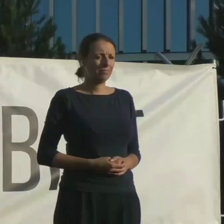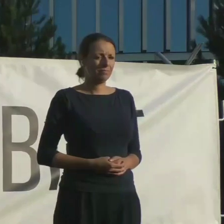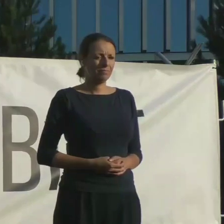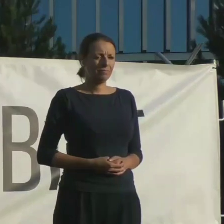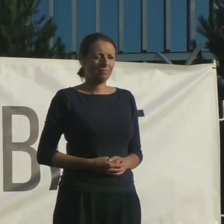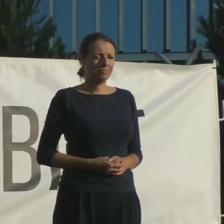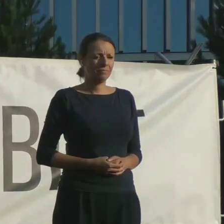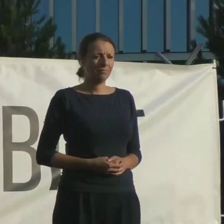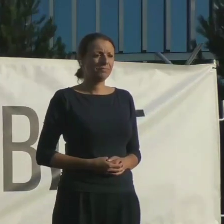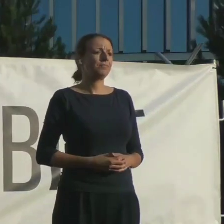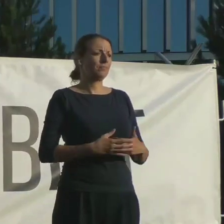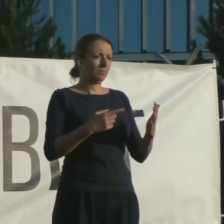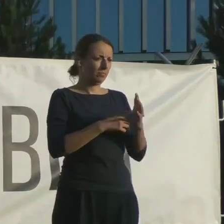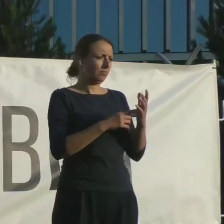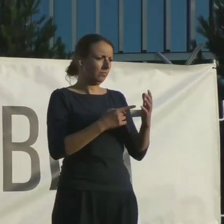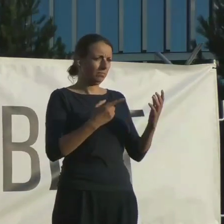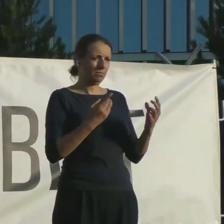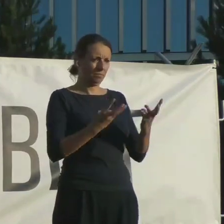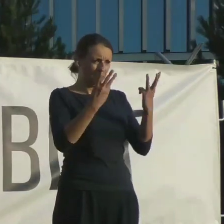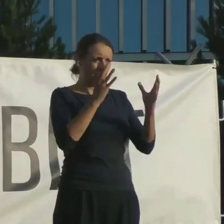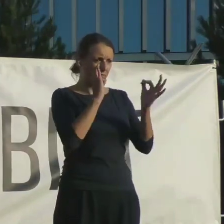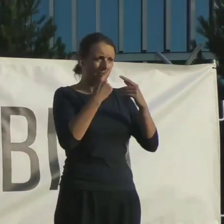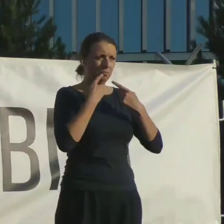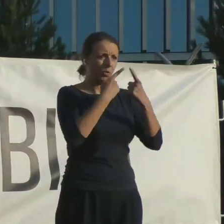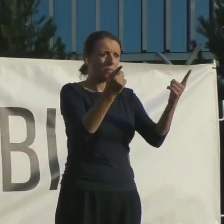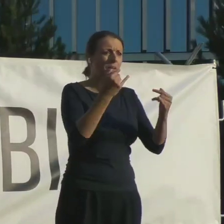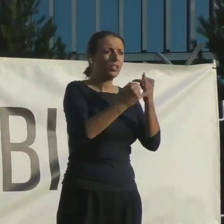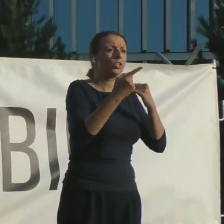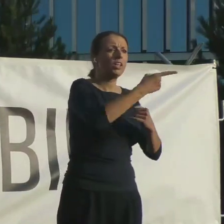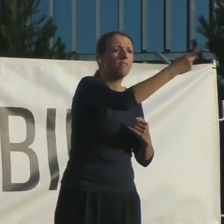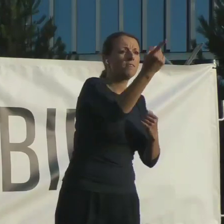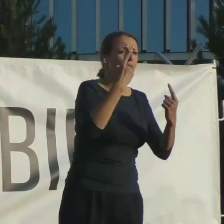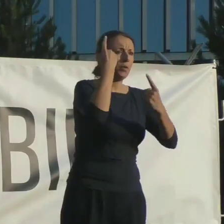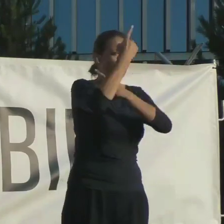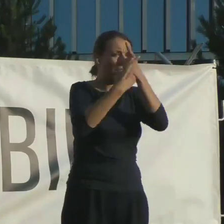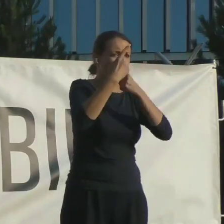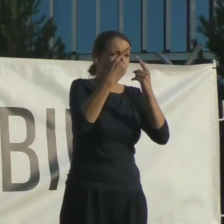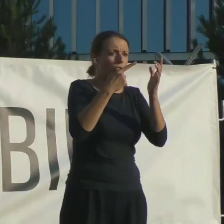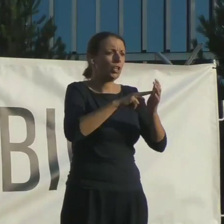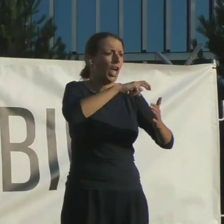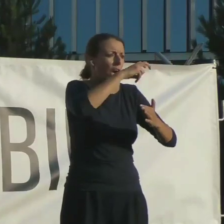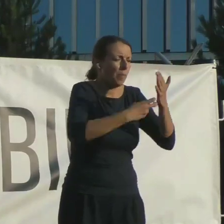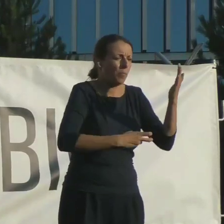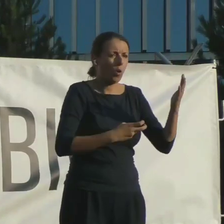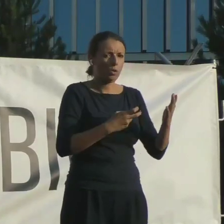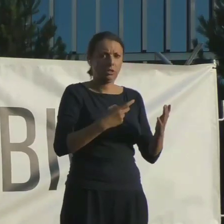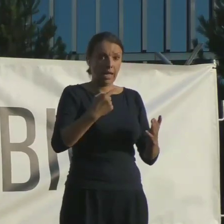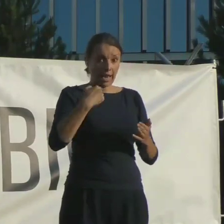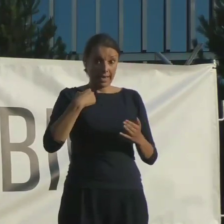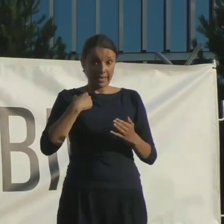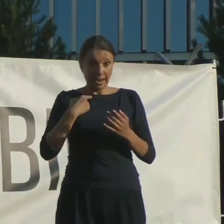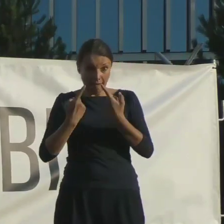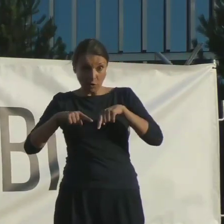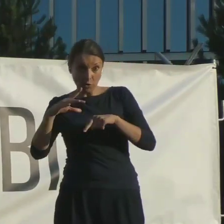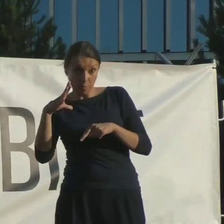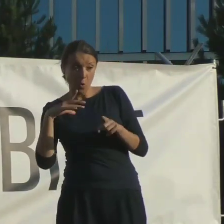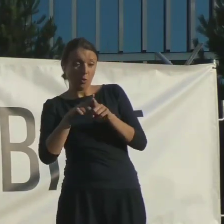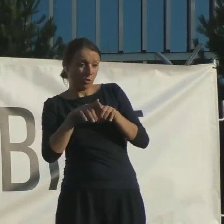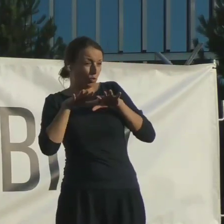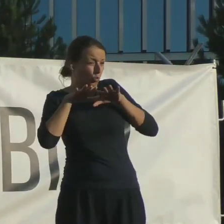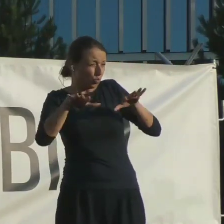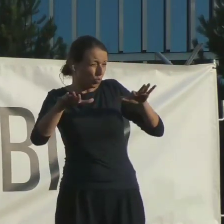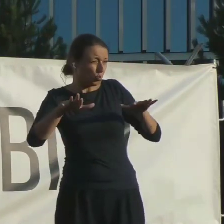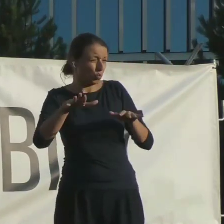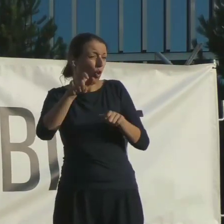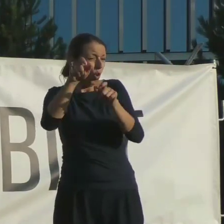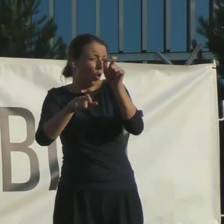I przechodząc do clou, jeśli myślicie, że ten strach przed aborcją, przez który przechodziłam ja i mnóstwo innych